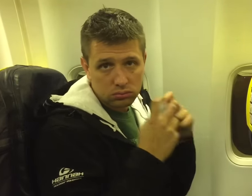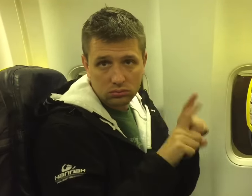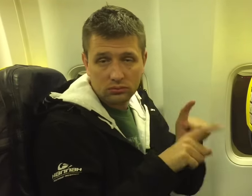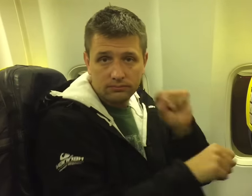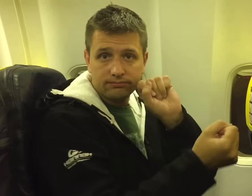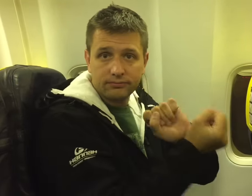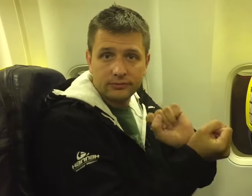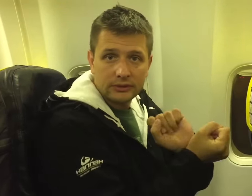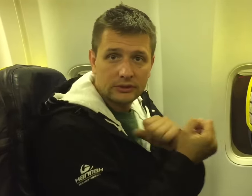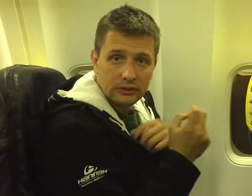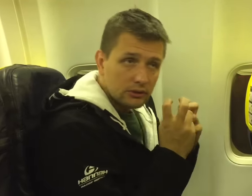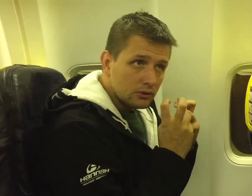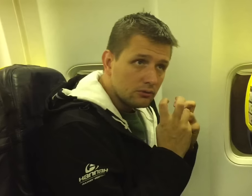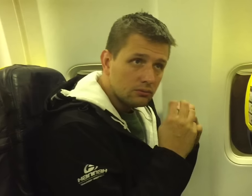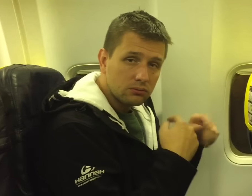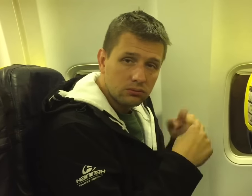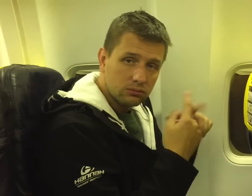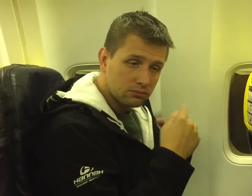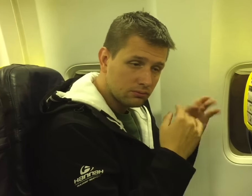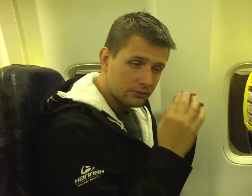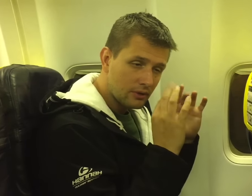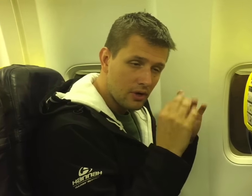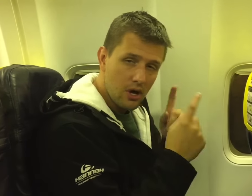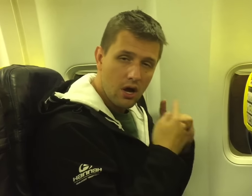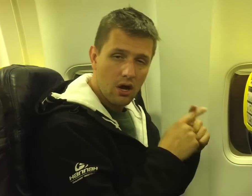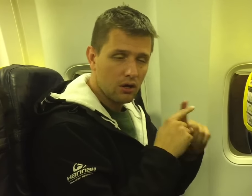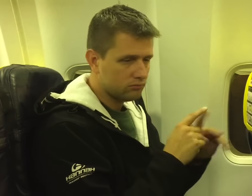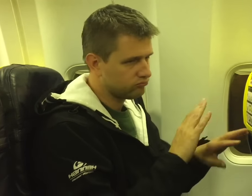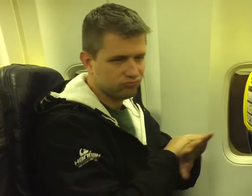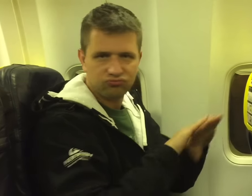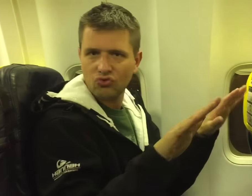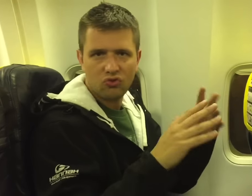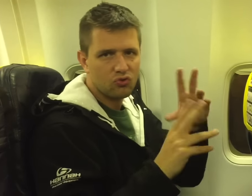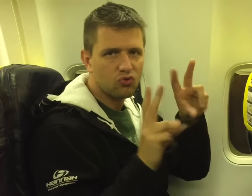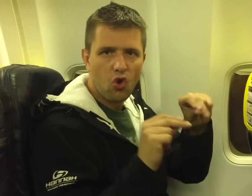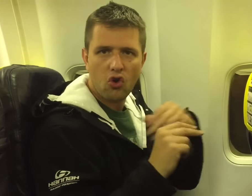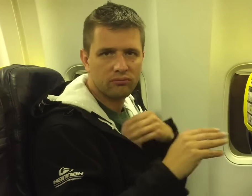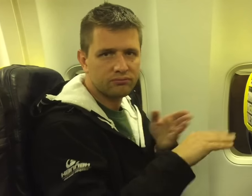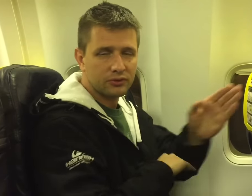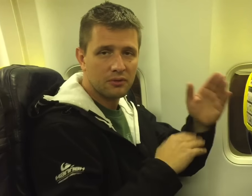sol, le décollage et l'atterrissage. Nous vous rappelons qu'il est interdit de fumer à bord.